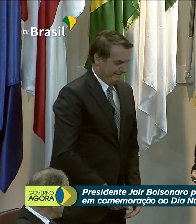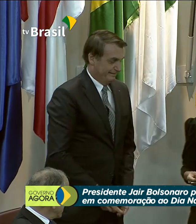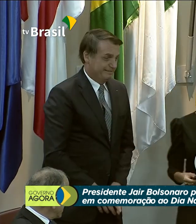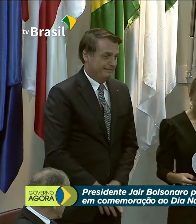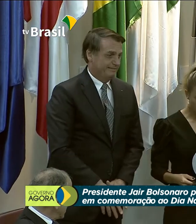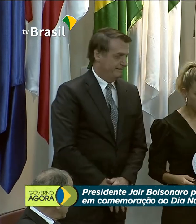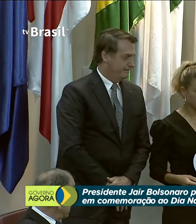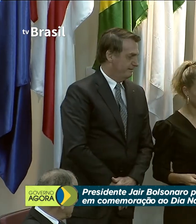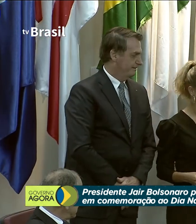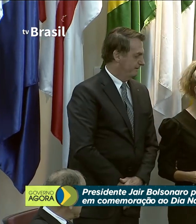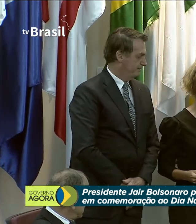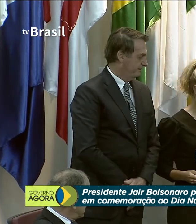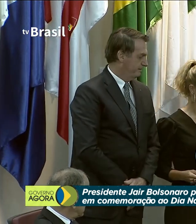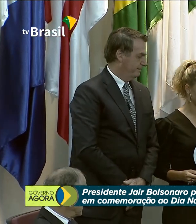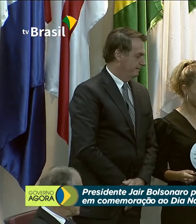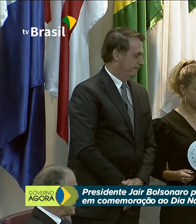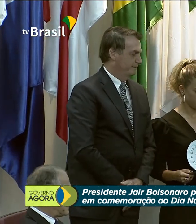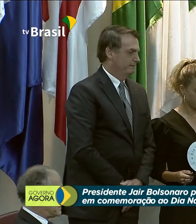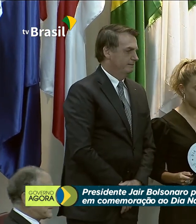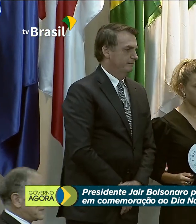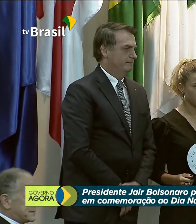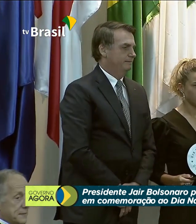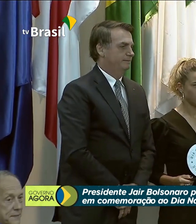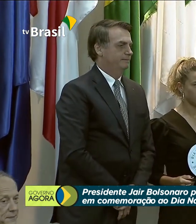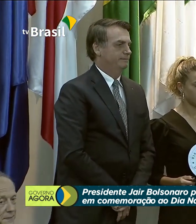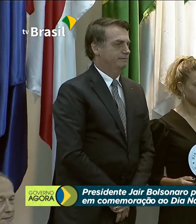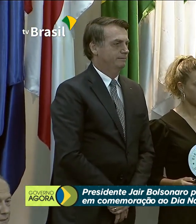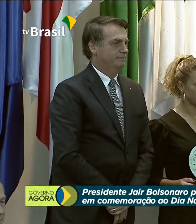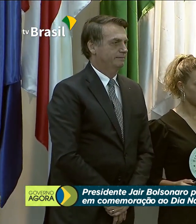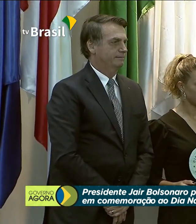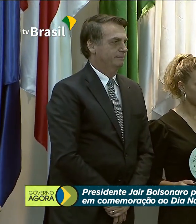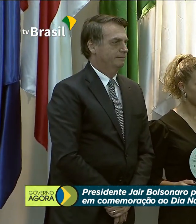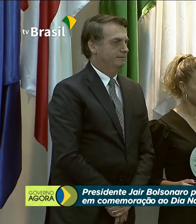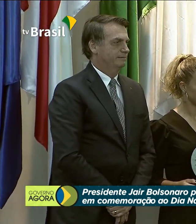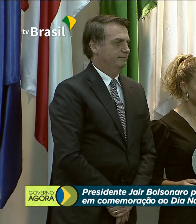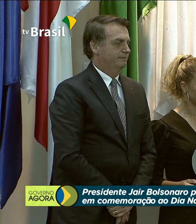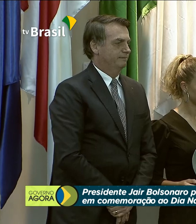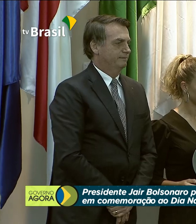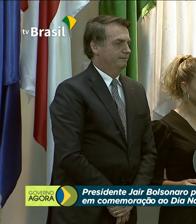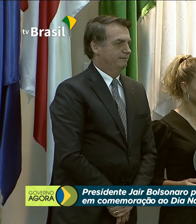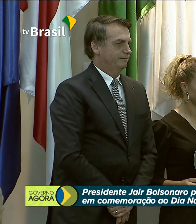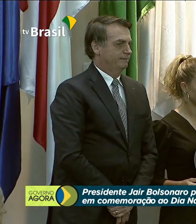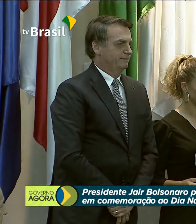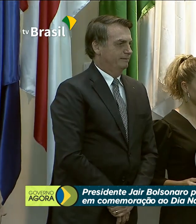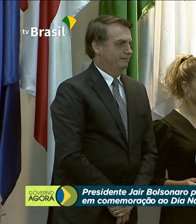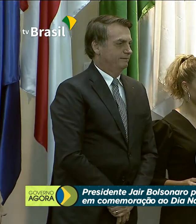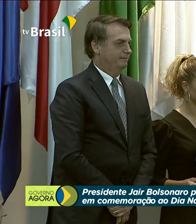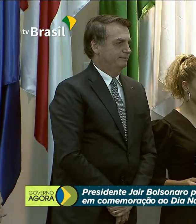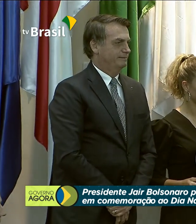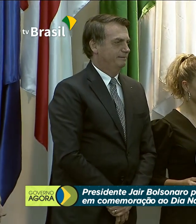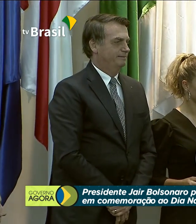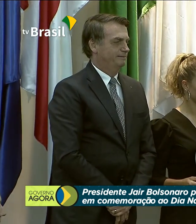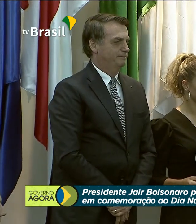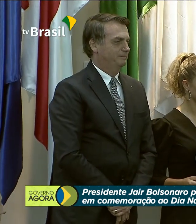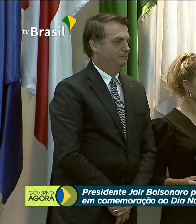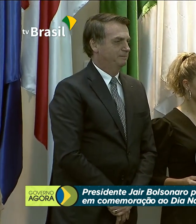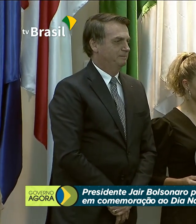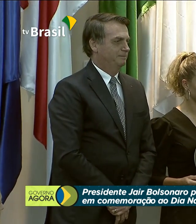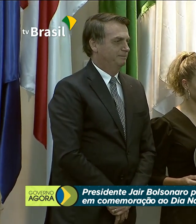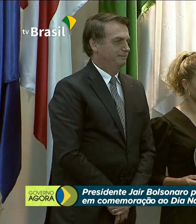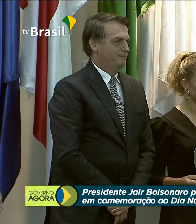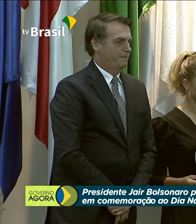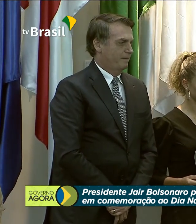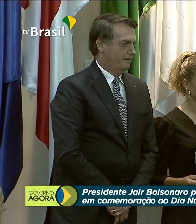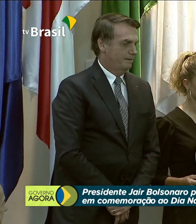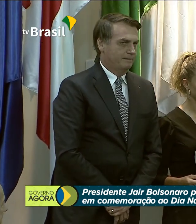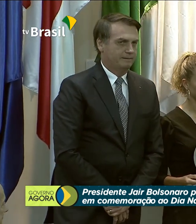ano na França. Conquistou a medalha de ouro nos Jogos Pan-Americanos de Toronto, no Canadá, em 2015 e foi campeã da Copa América